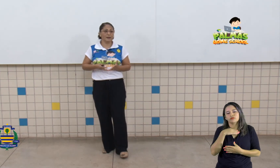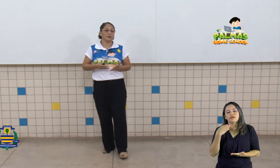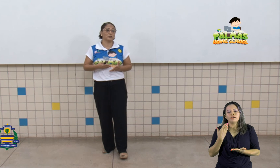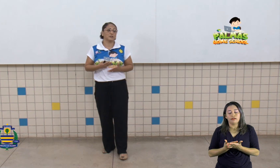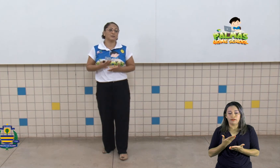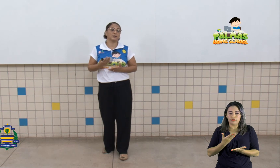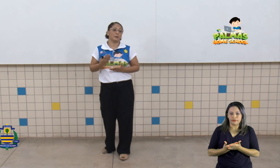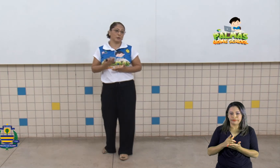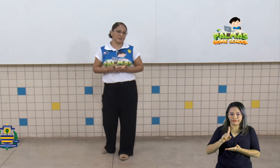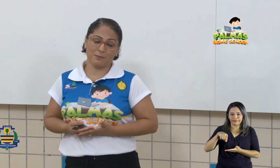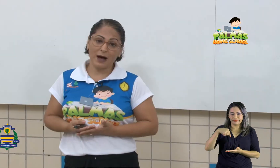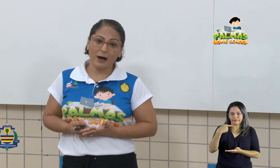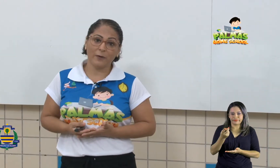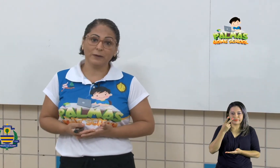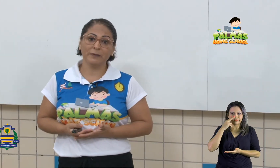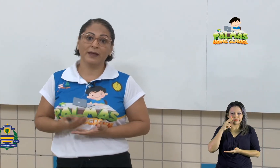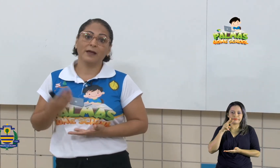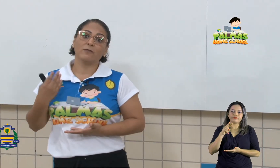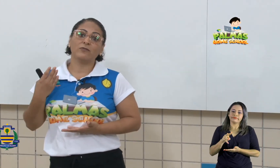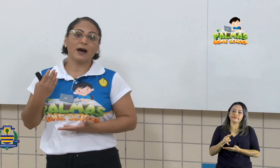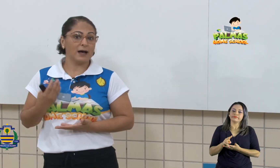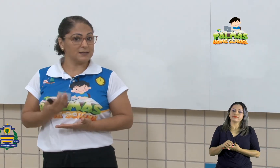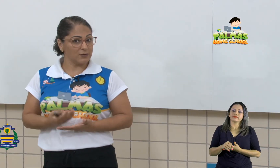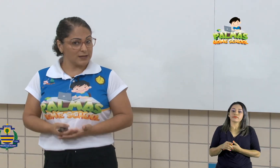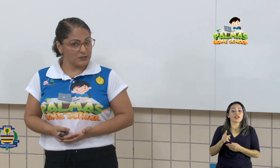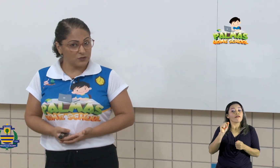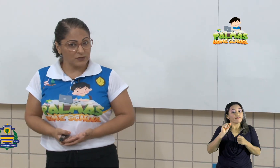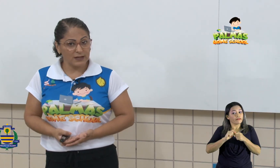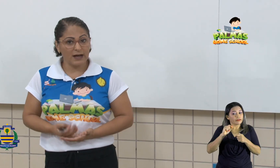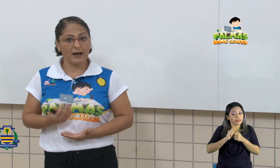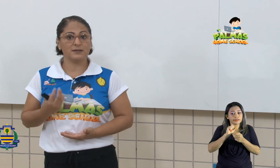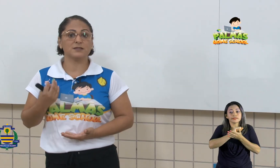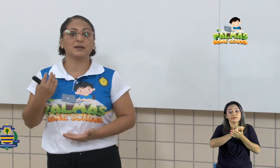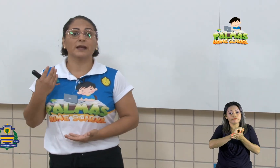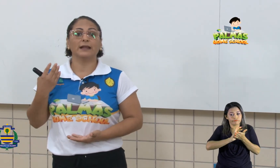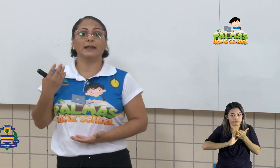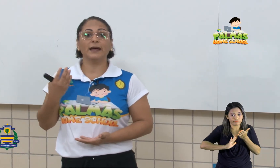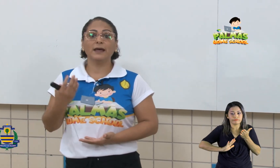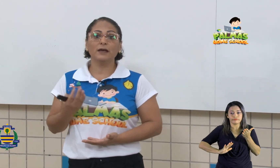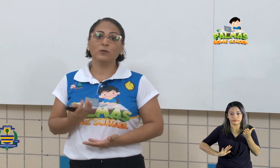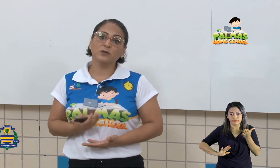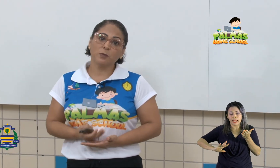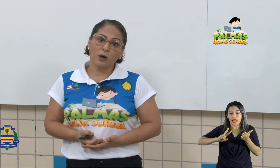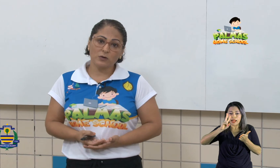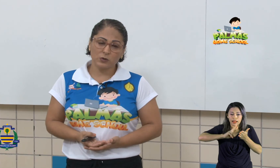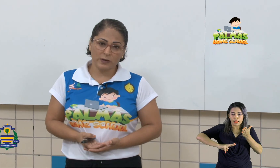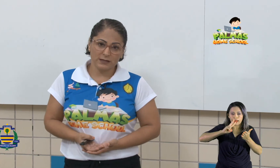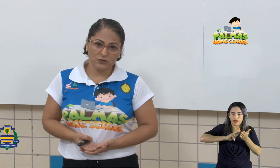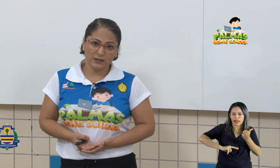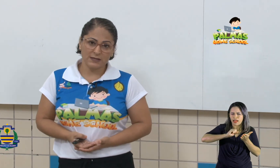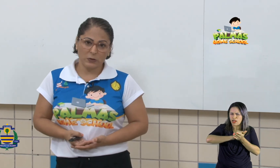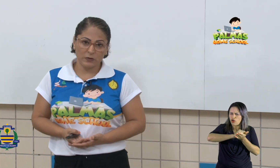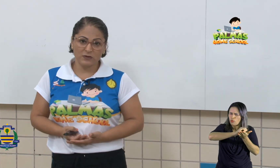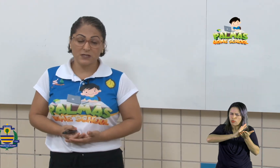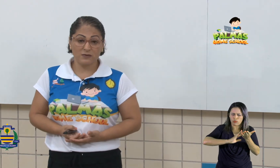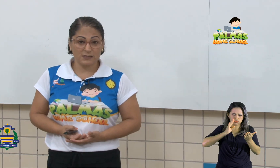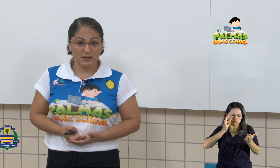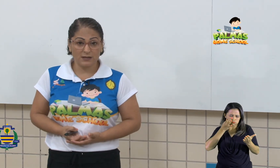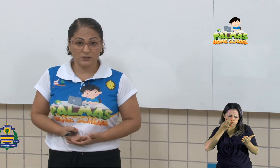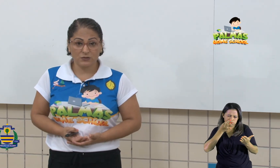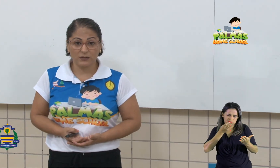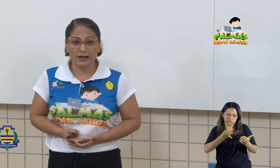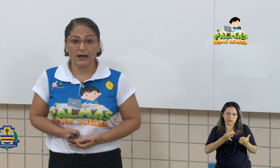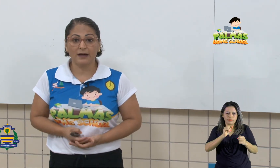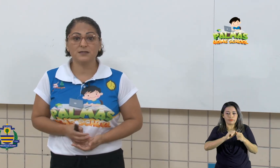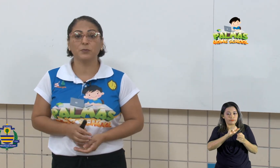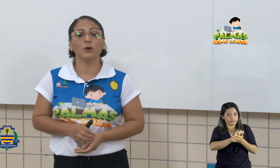aula e a gente se vê na próxima aula. Façam as atividades, leiam os blocos com bastante atenção para vocês fazerem